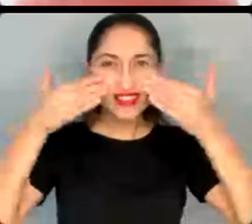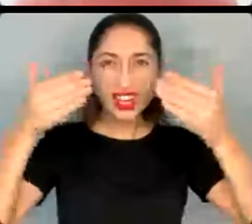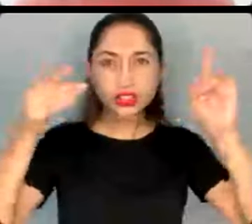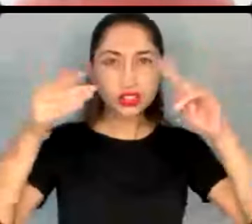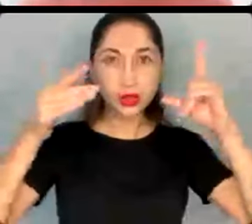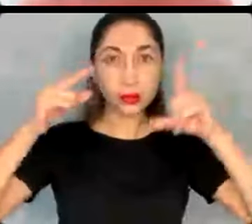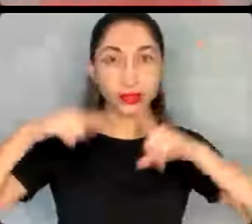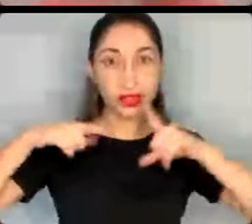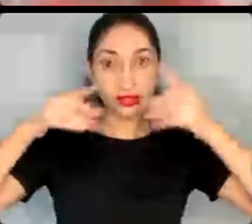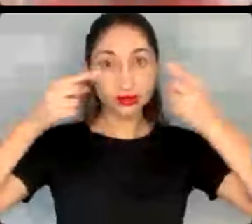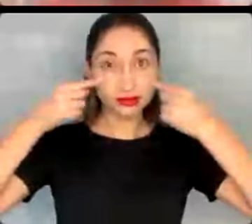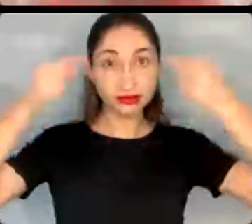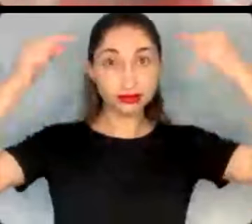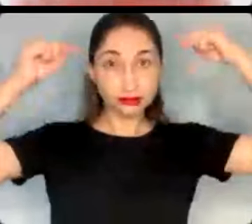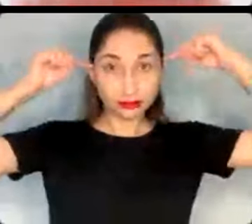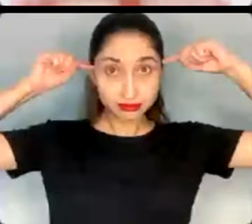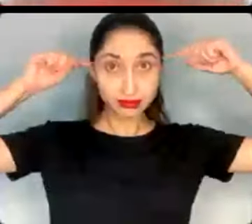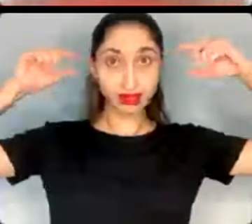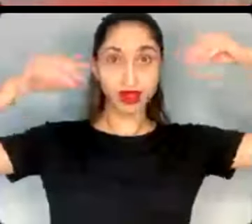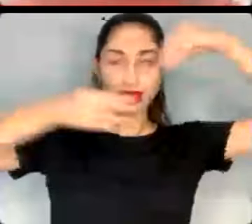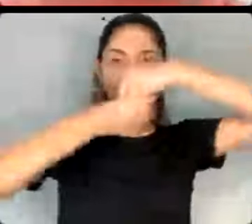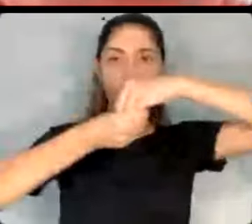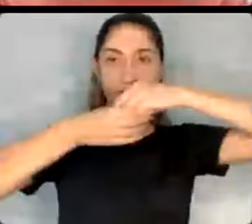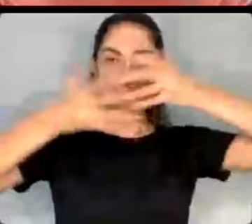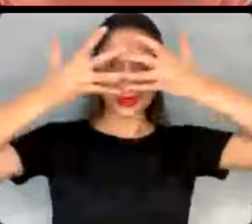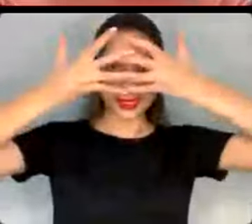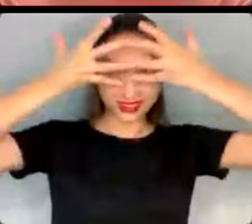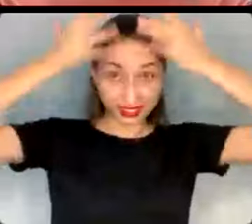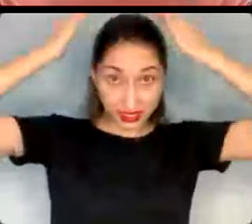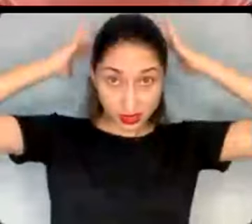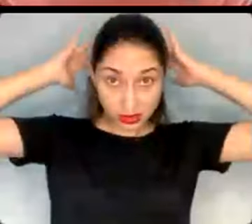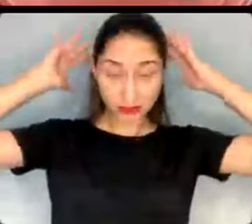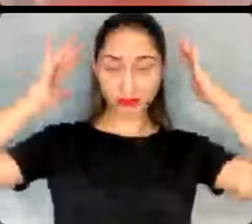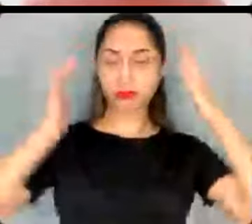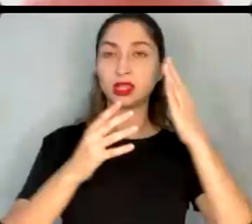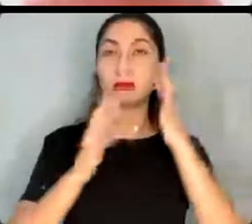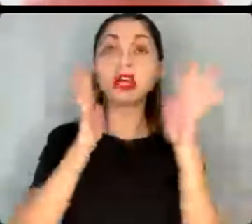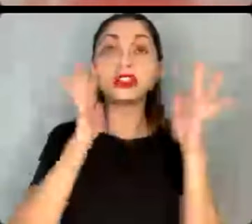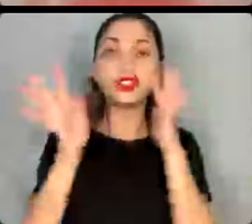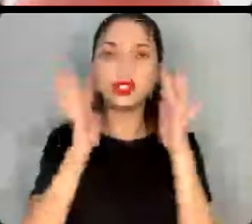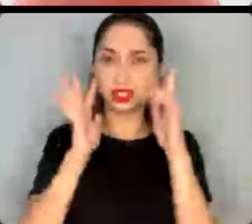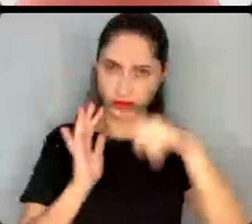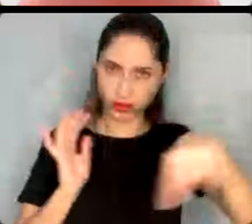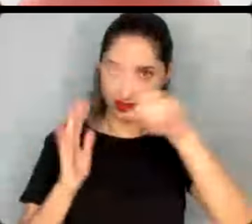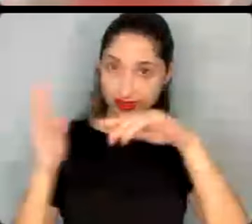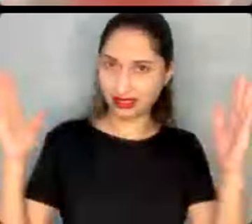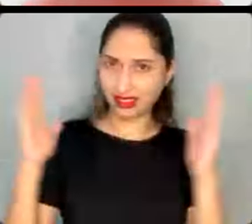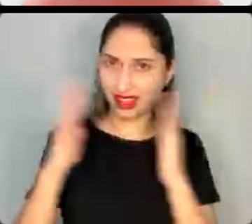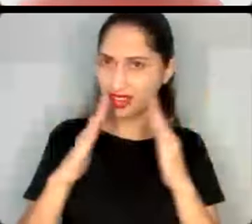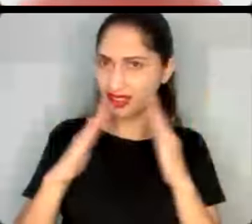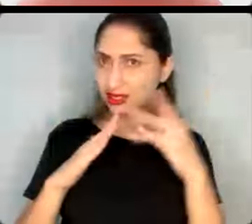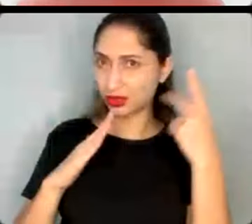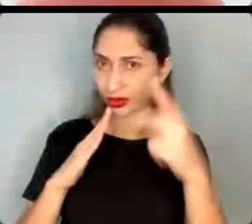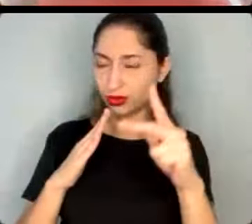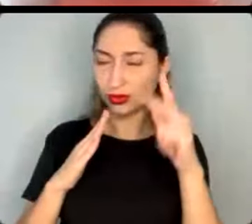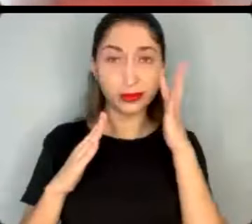ocular e não ficar aqui muito na borda? Imagina aí onde você está, como que você